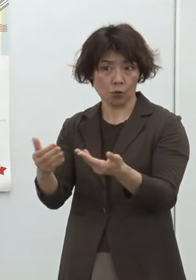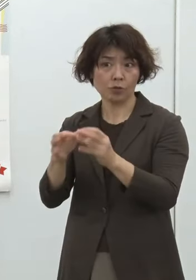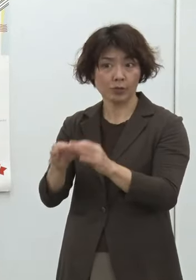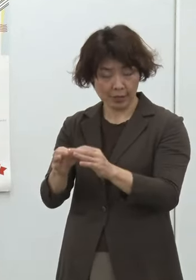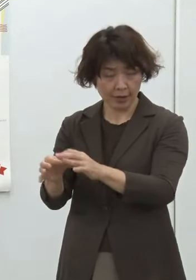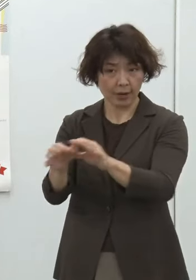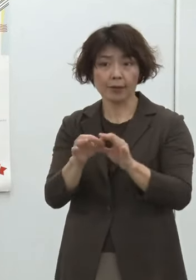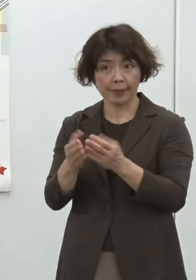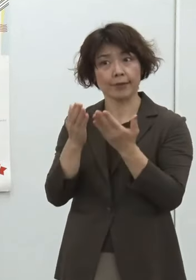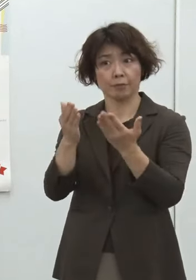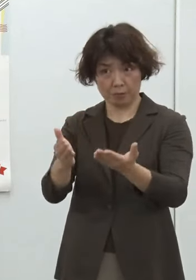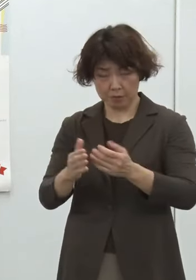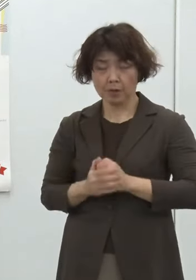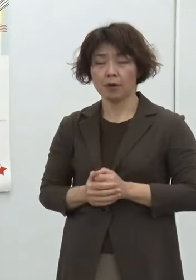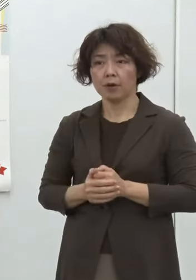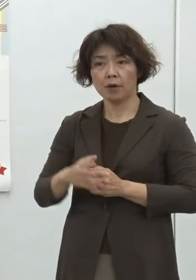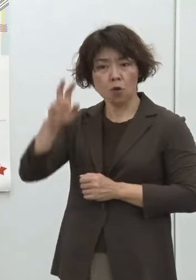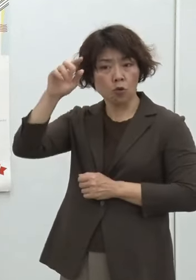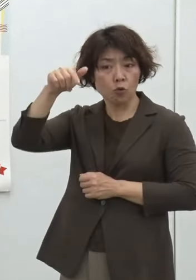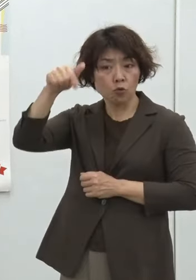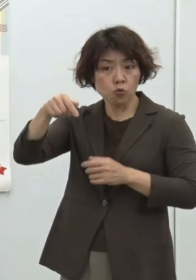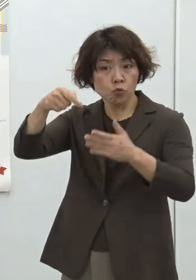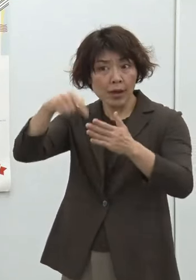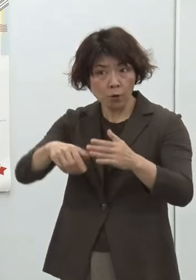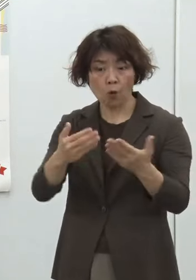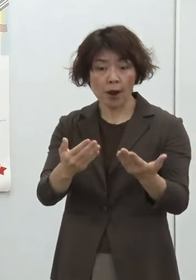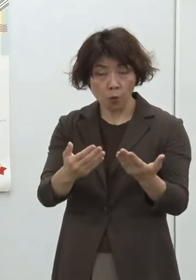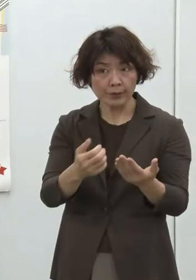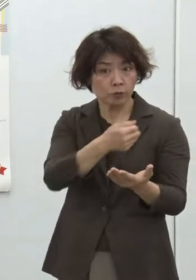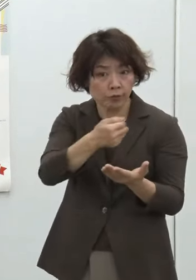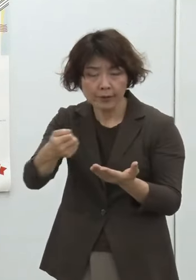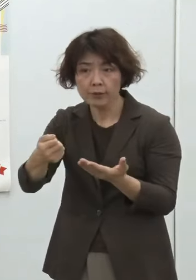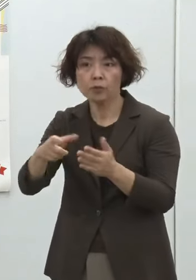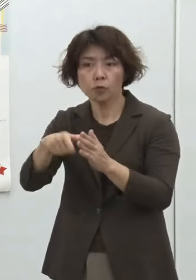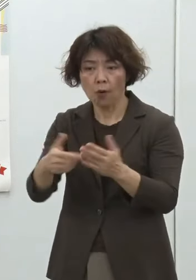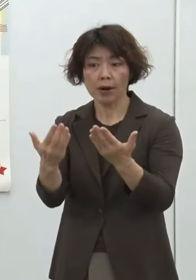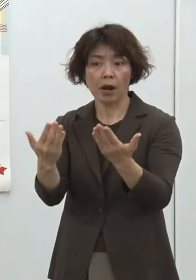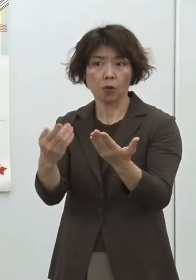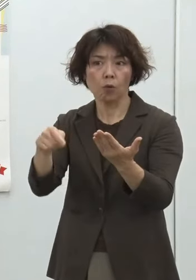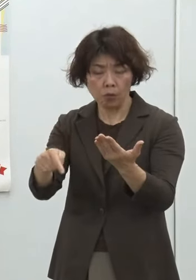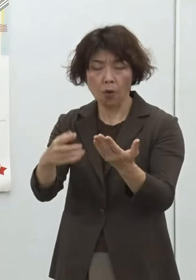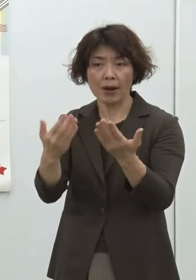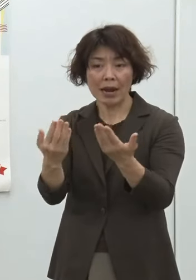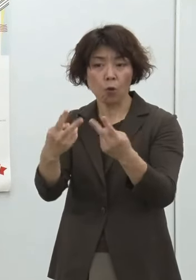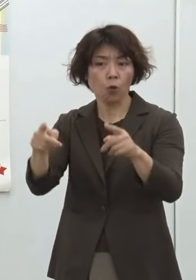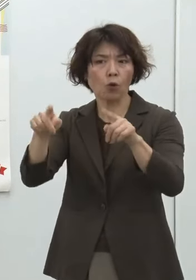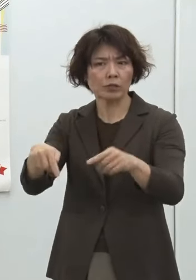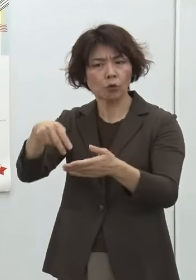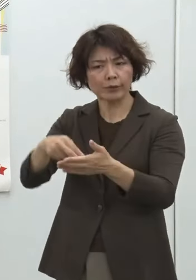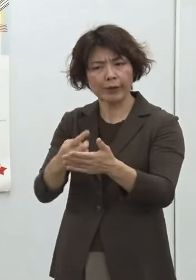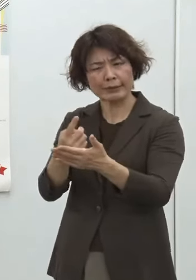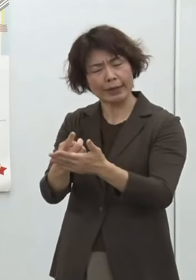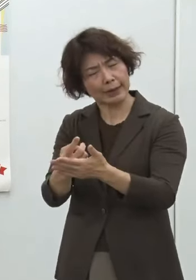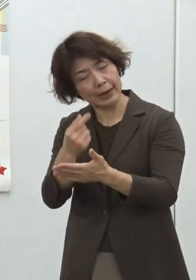けれども、はい、各府内の学校にちょっと取材を進めてますと、まあ、学校によってはその学校行事としては参加しかねるといった